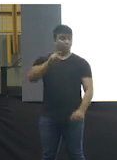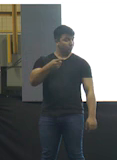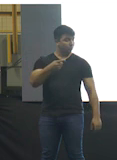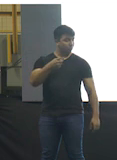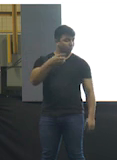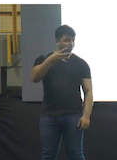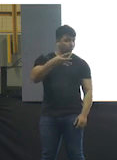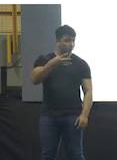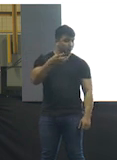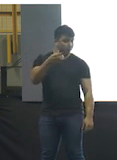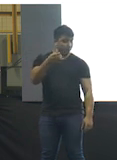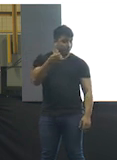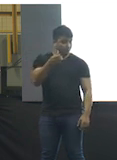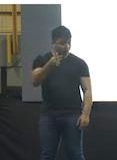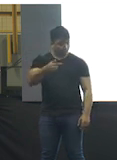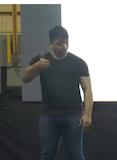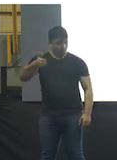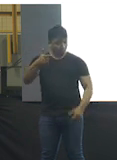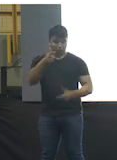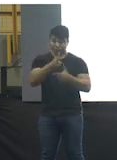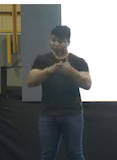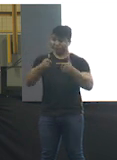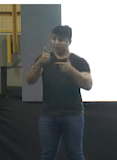5.471 dividido por 114.